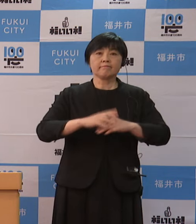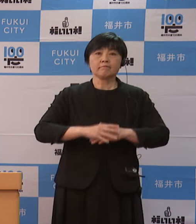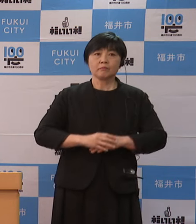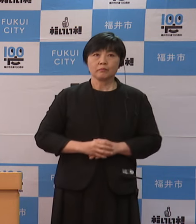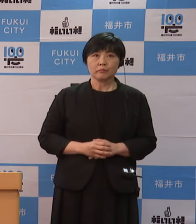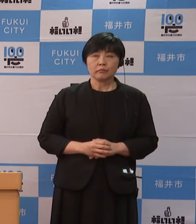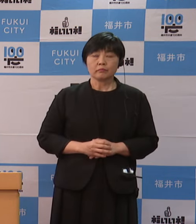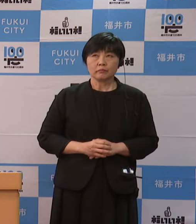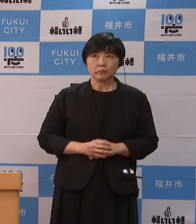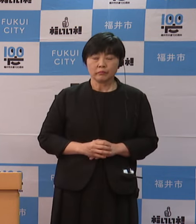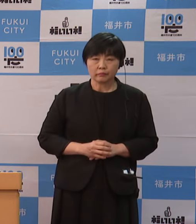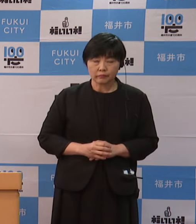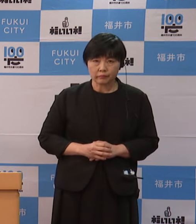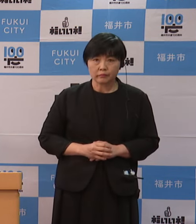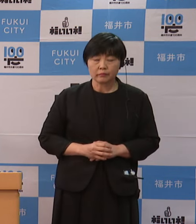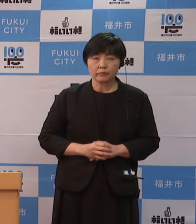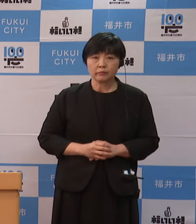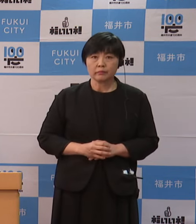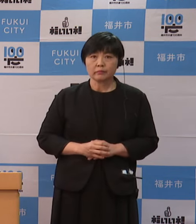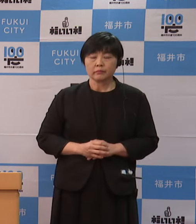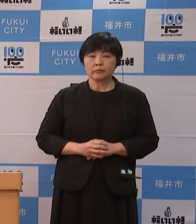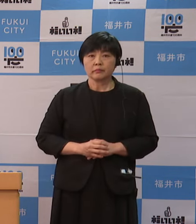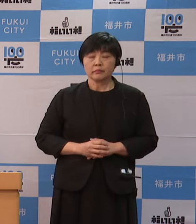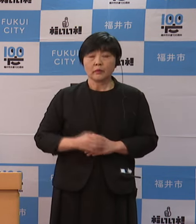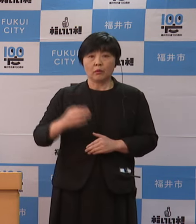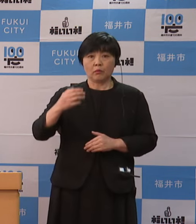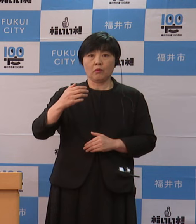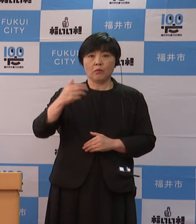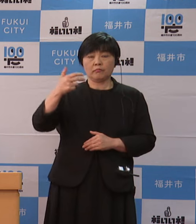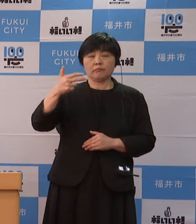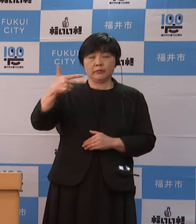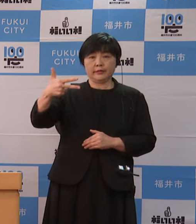基本だろうということで、実はクラン氏は